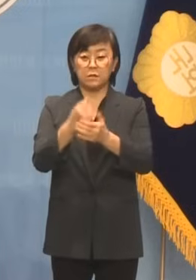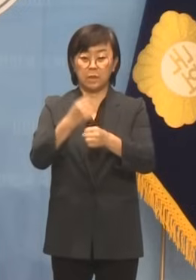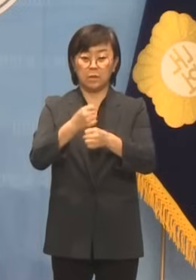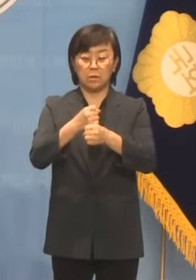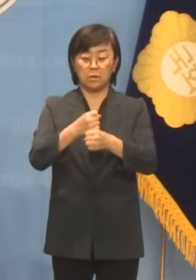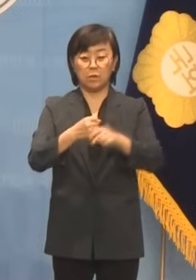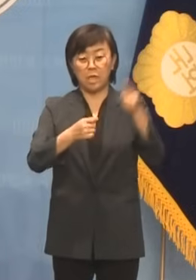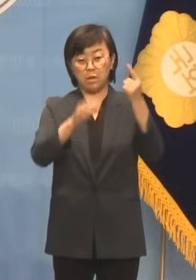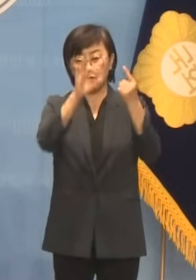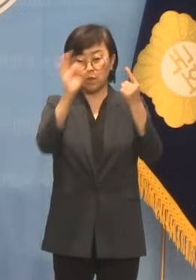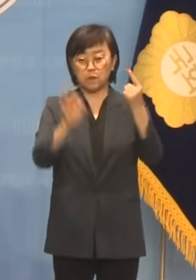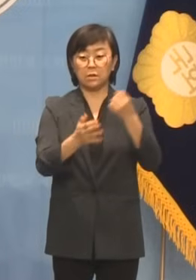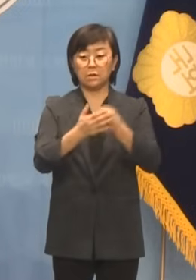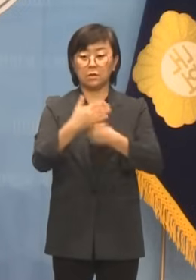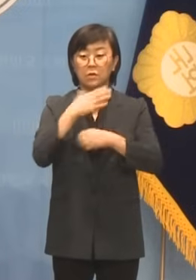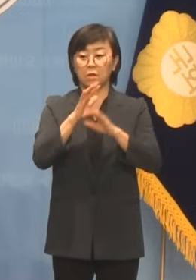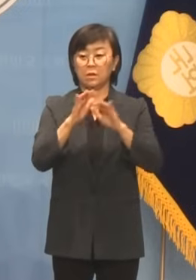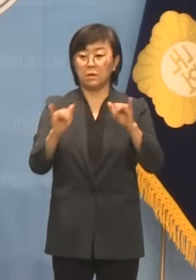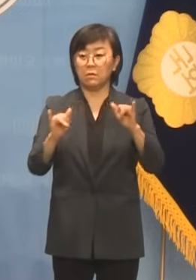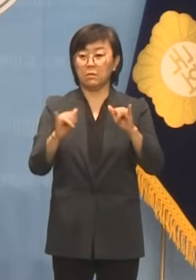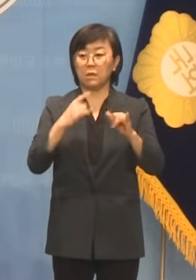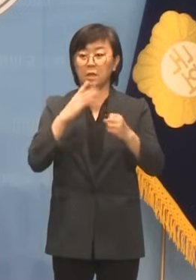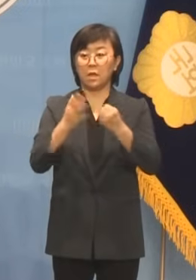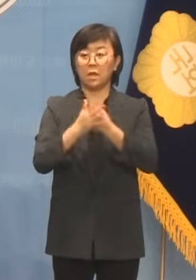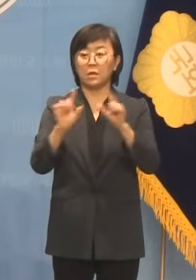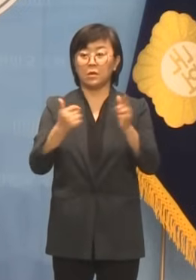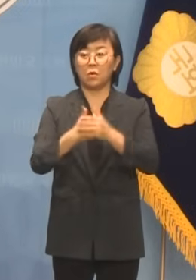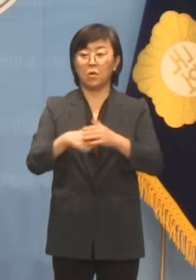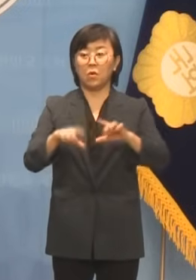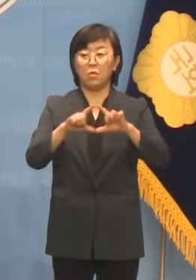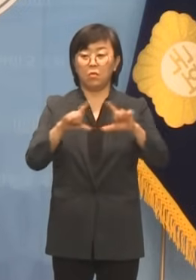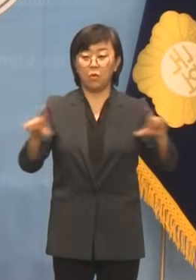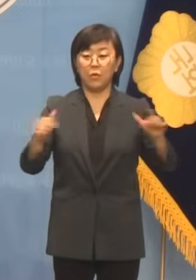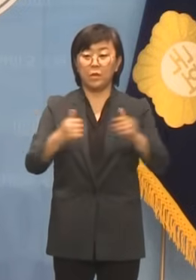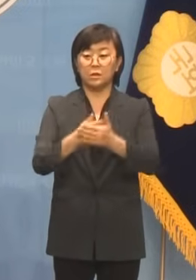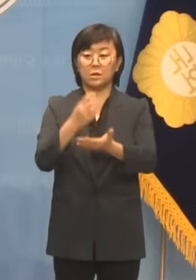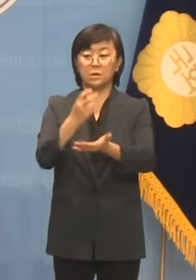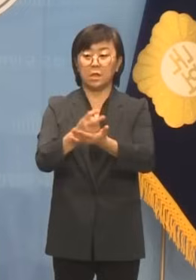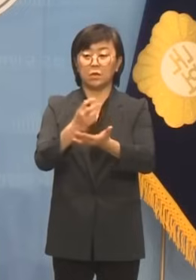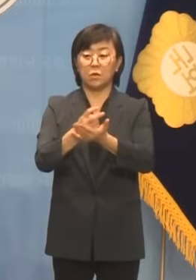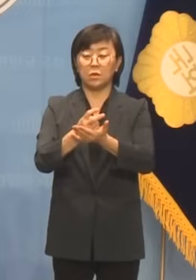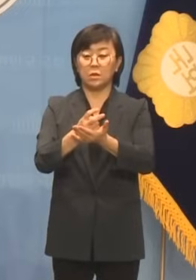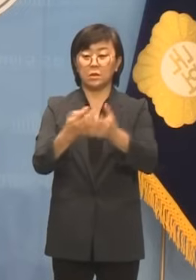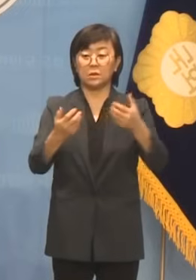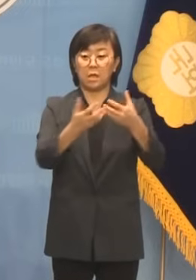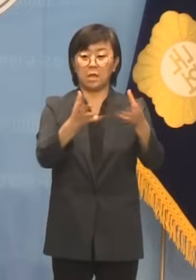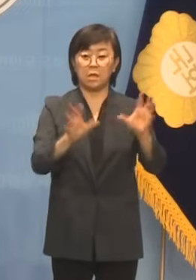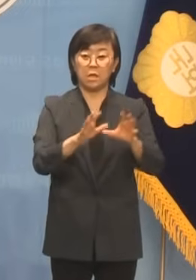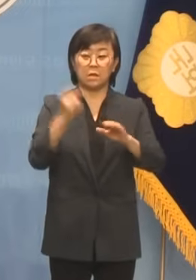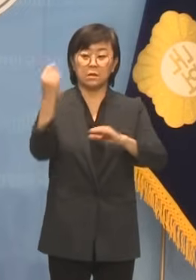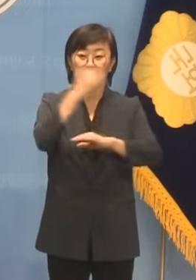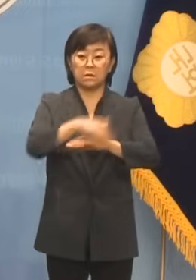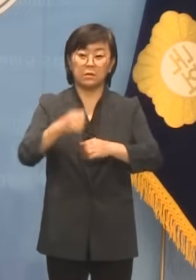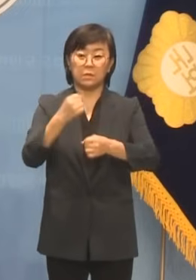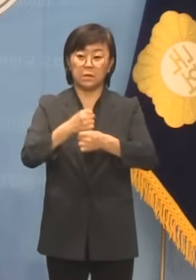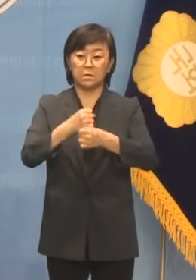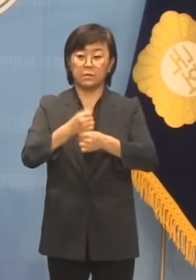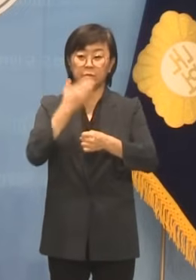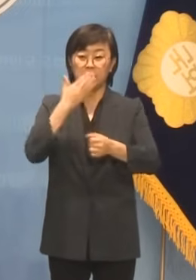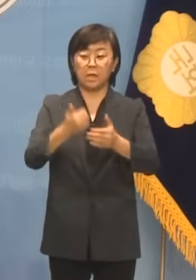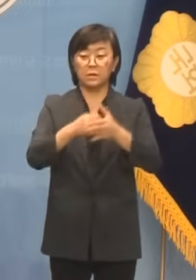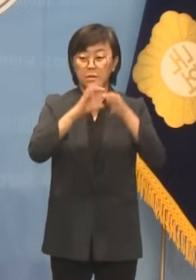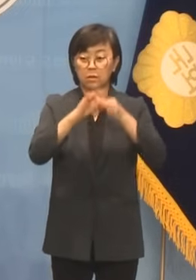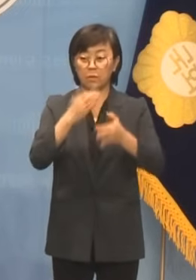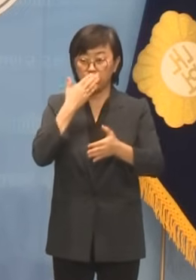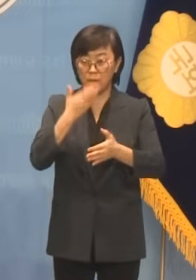상위 1%의 어르신들만이 아닌 보편적 서비스로 가는 제도를 당과 함께 설계해 이뤄내겠습니다.